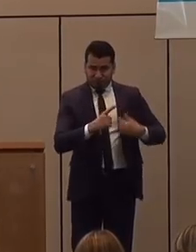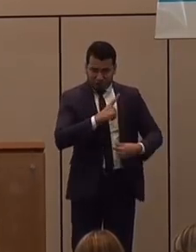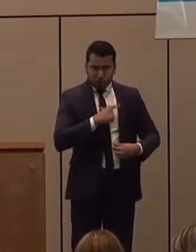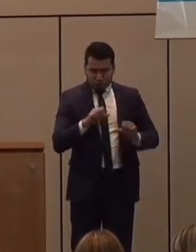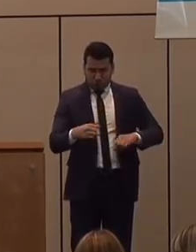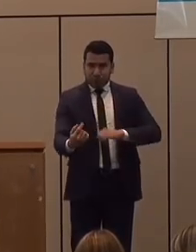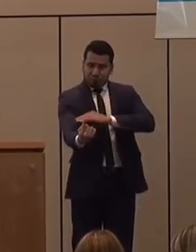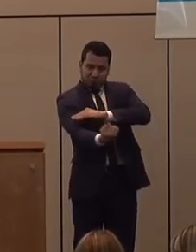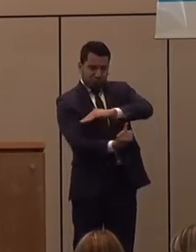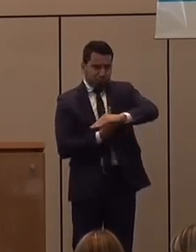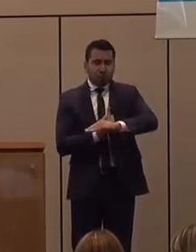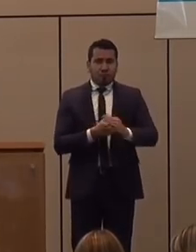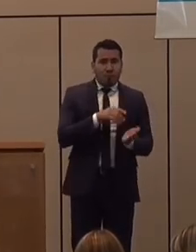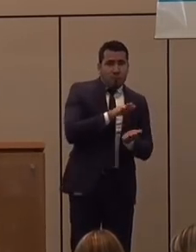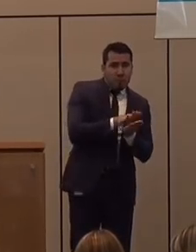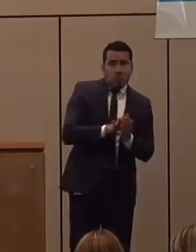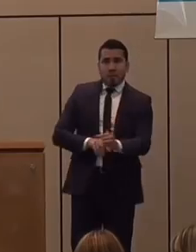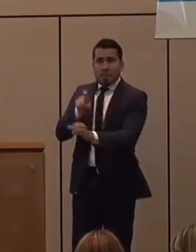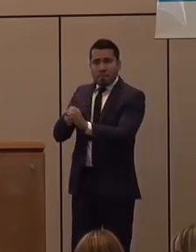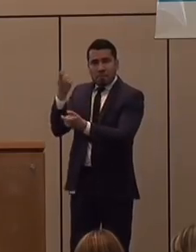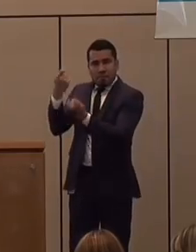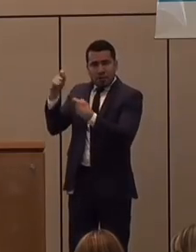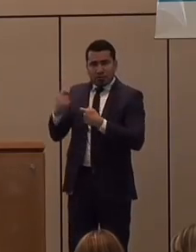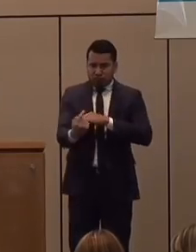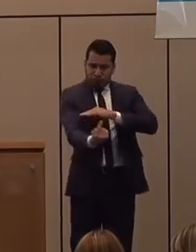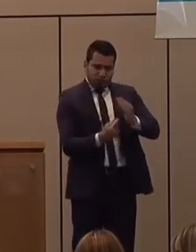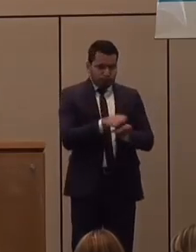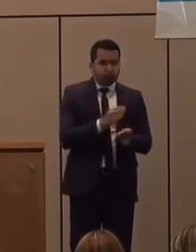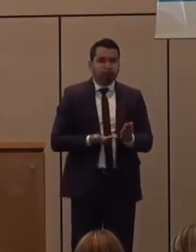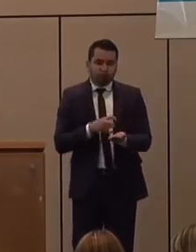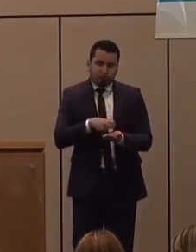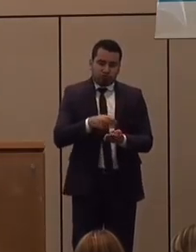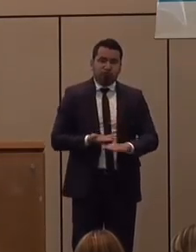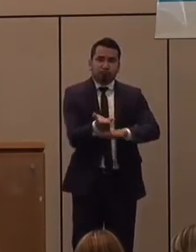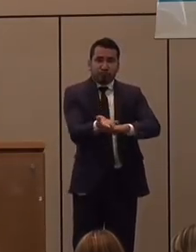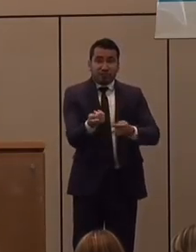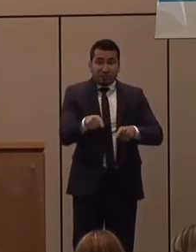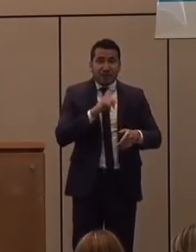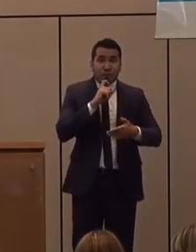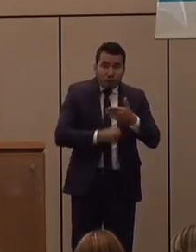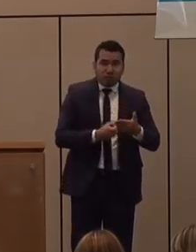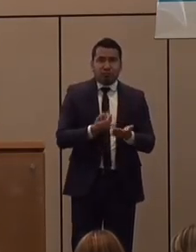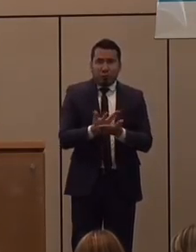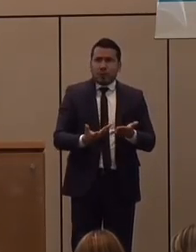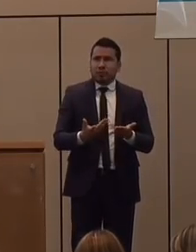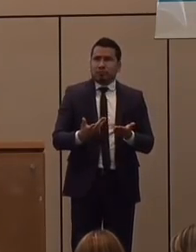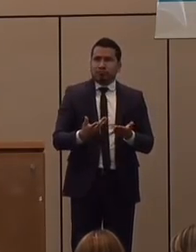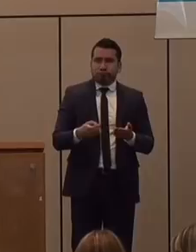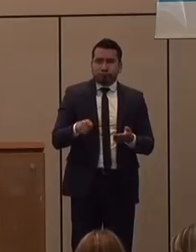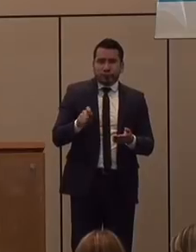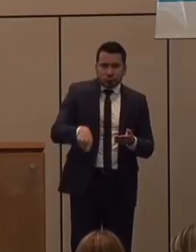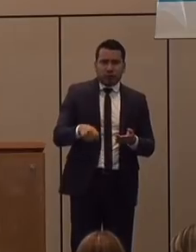crear sacar su registro mercantil pero también para tramitar sus impuestos para tramitar todo lo que tiene que ver con la seguridad